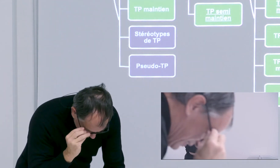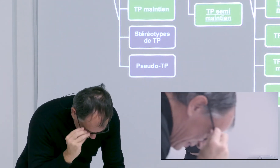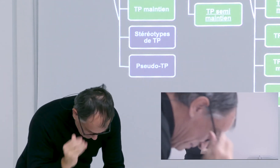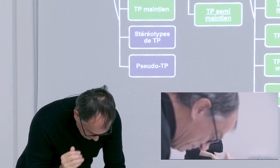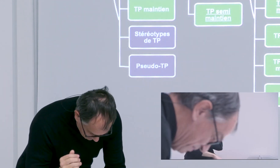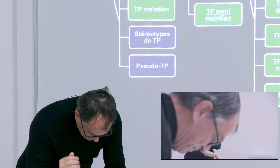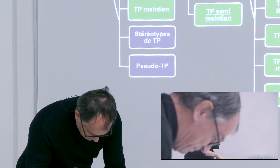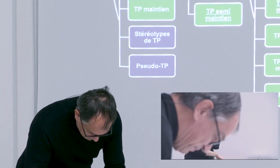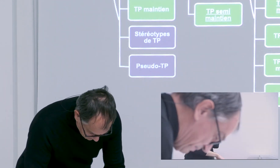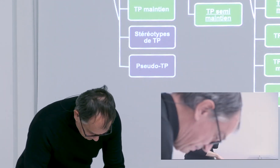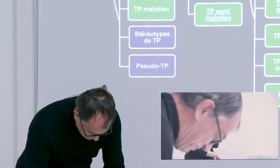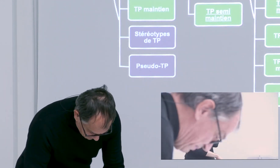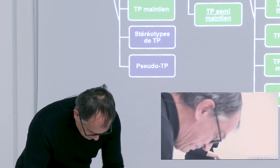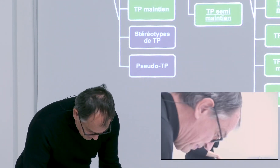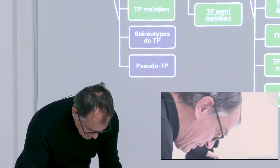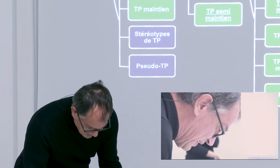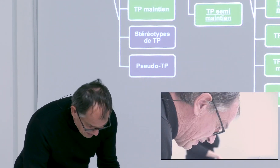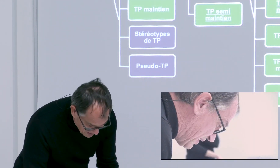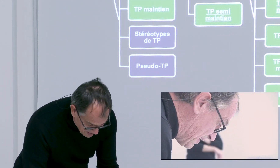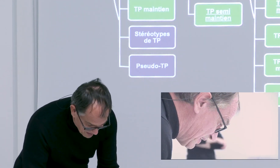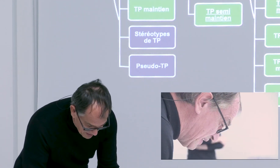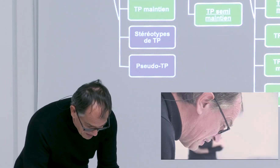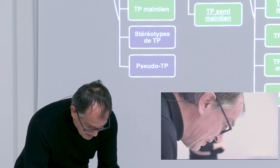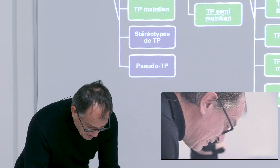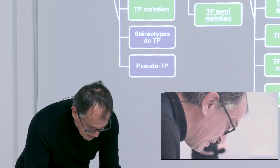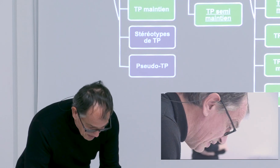en relation entre des approches qui sont quand même très très différentes